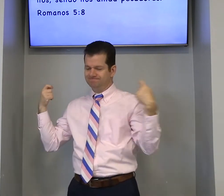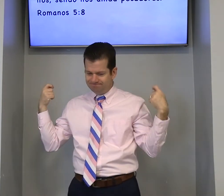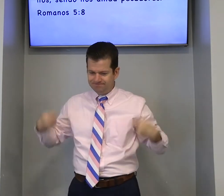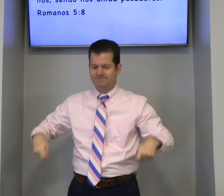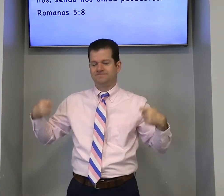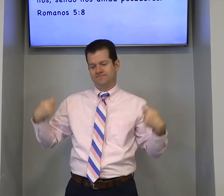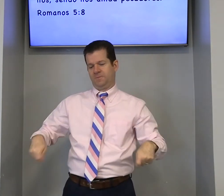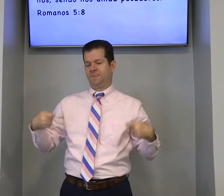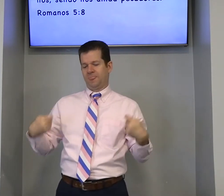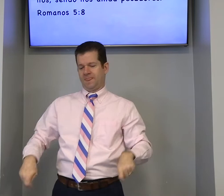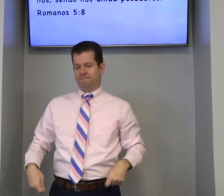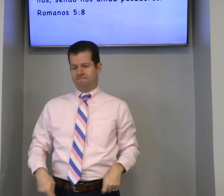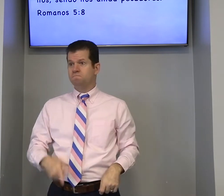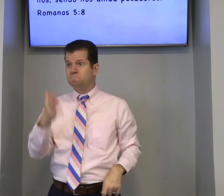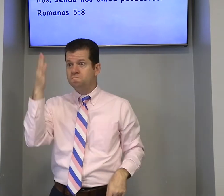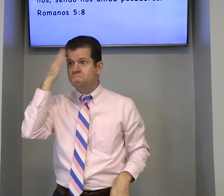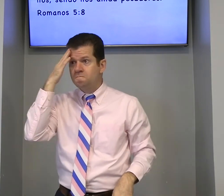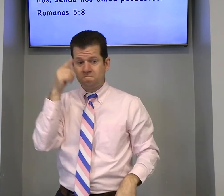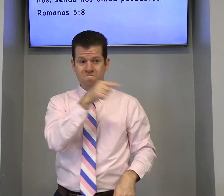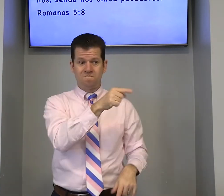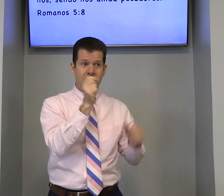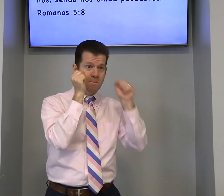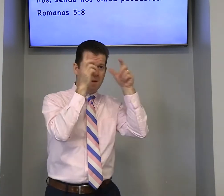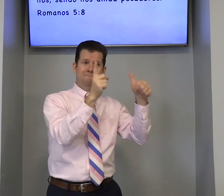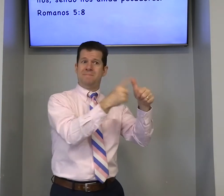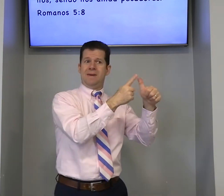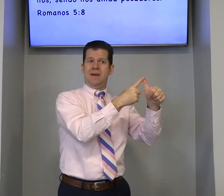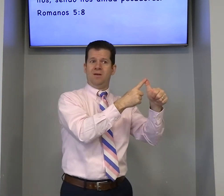para curar essas picadas de serpente.